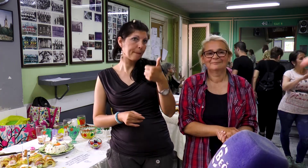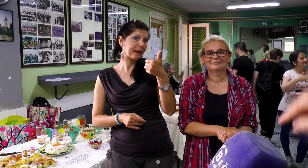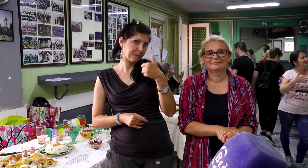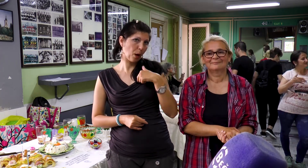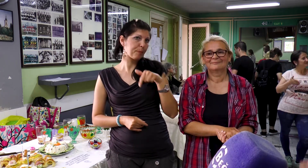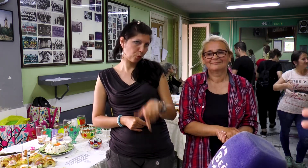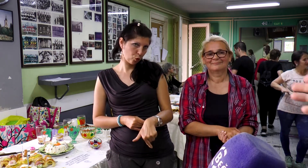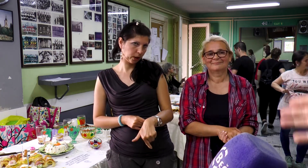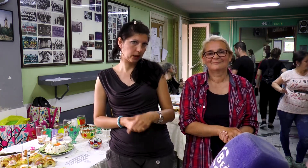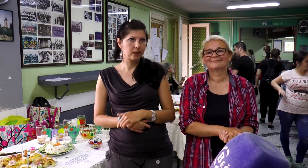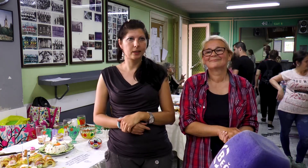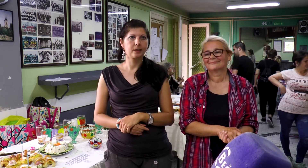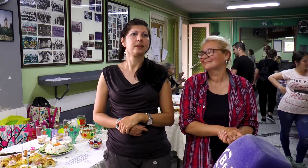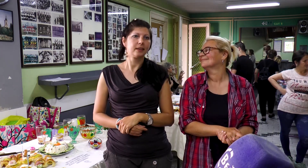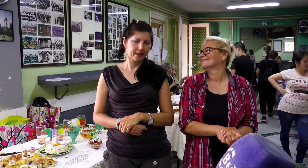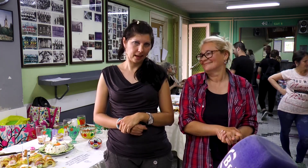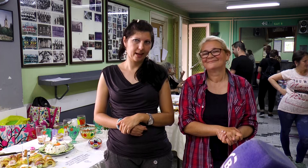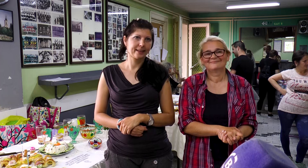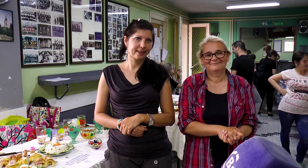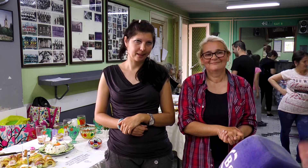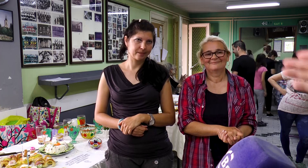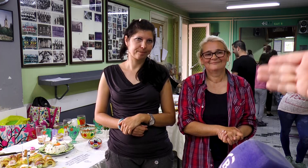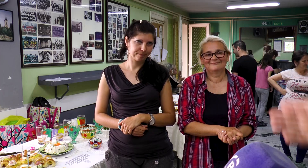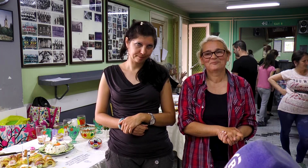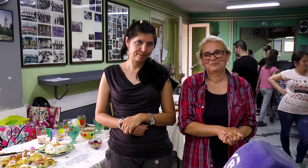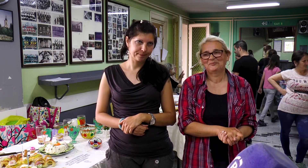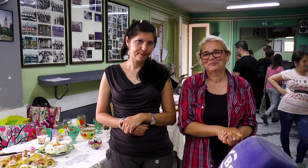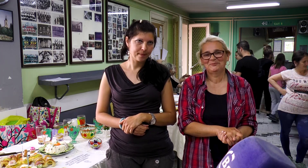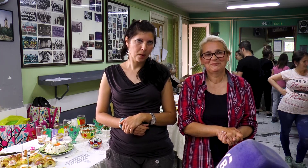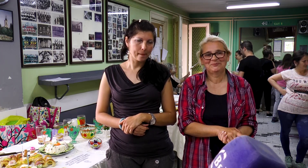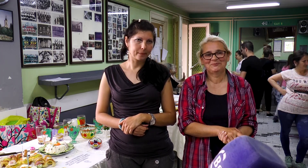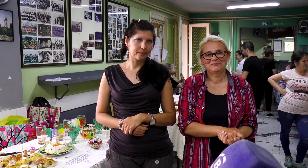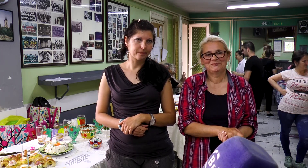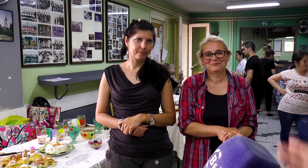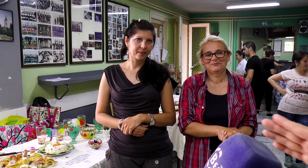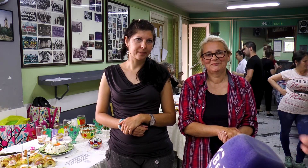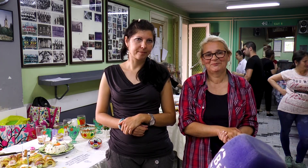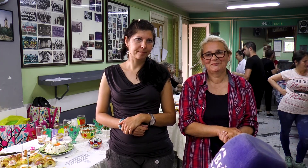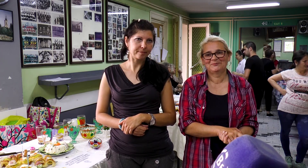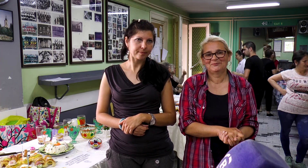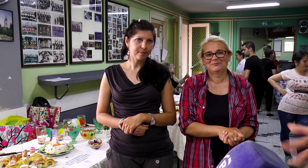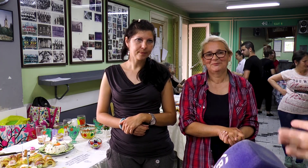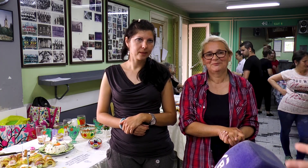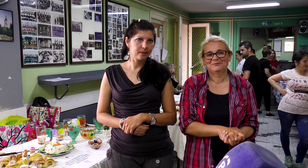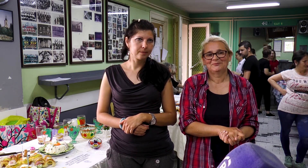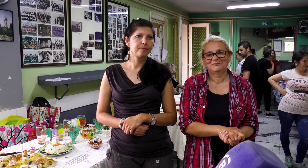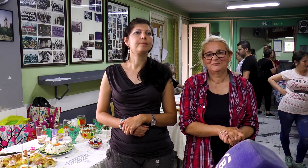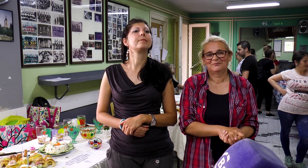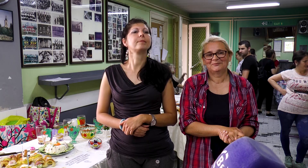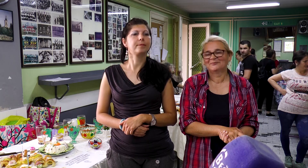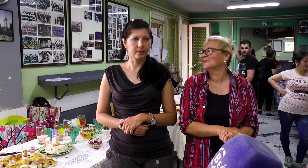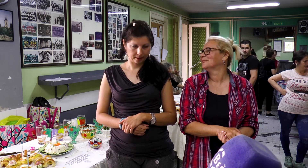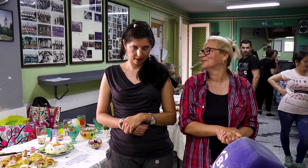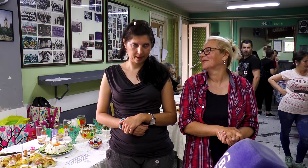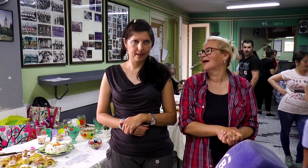prvi put je sad došla samostalno da predstavi lokalnu organizaciju što se tiče tih radova, a inače redovno je dolazila i pratila